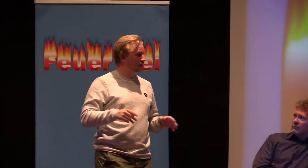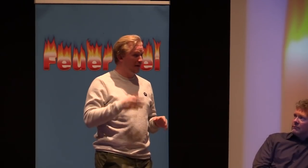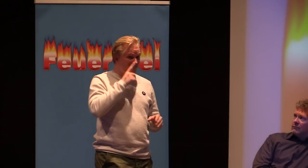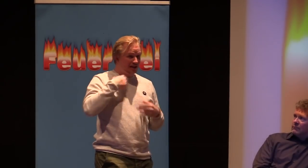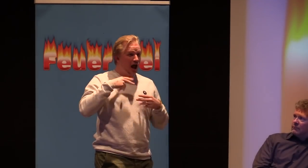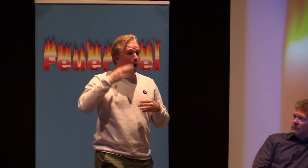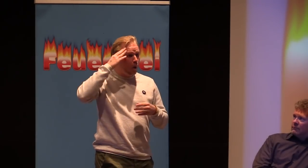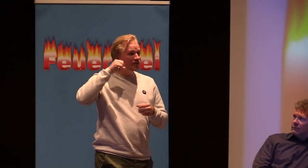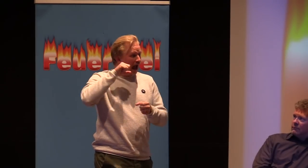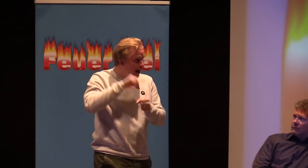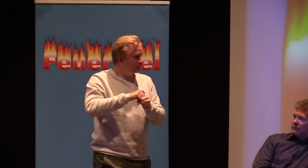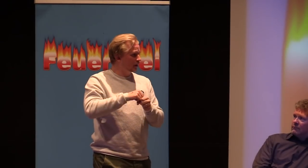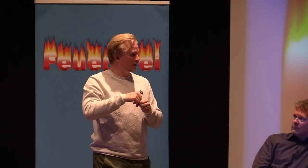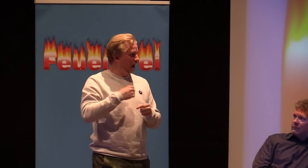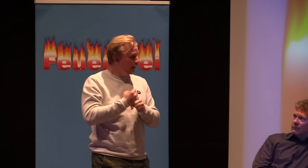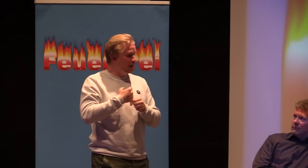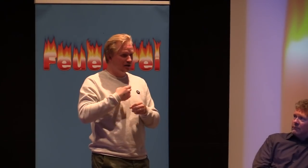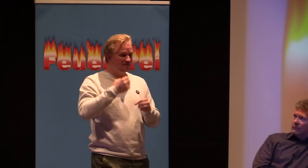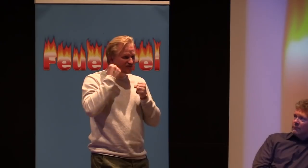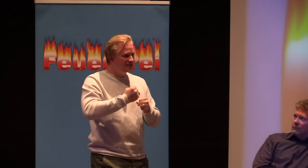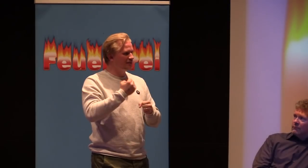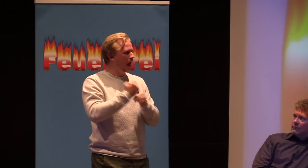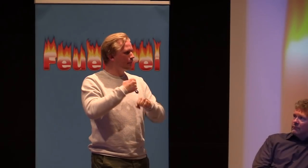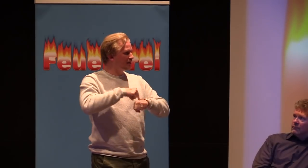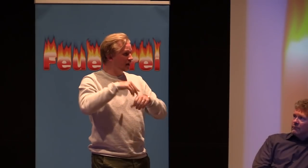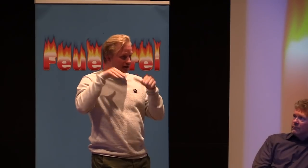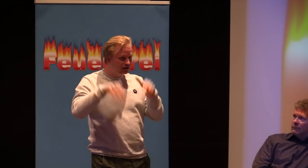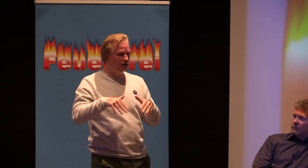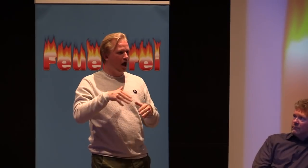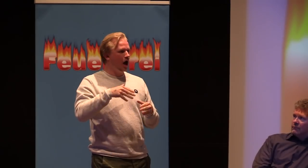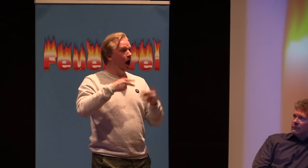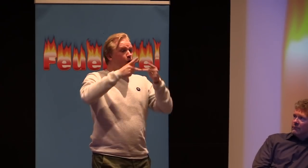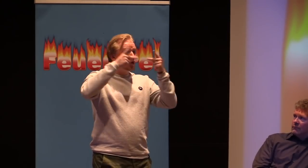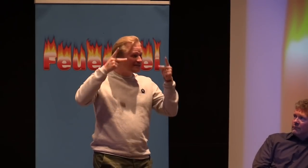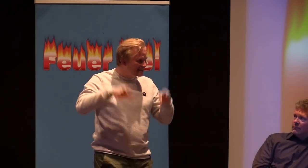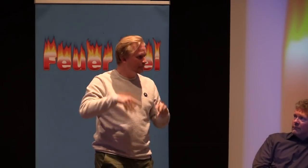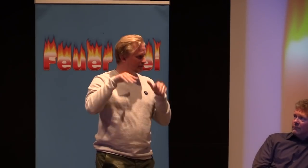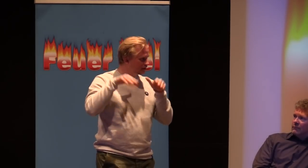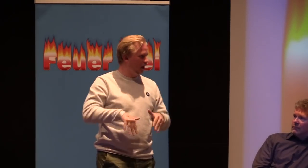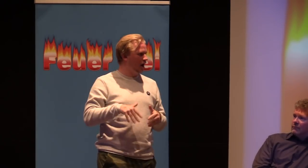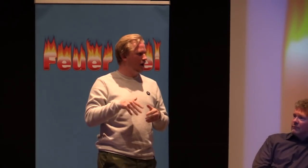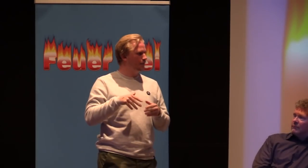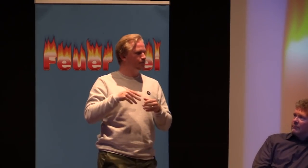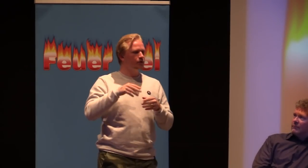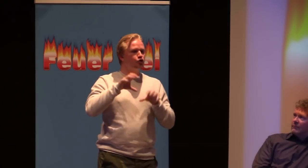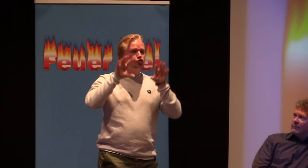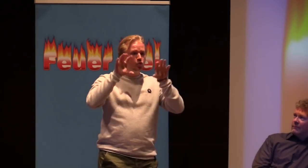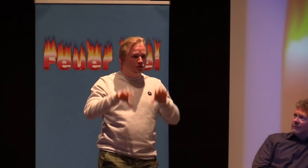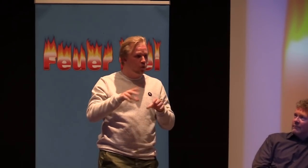machen, weil das ist ja meine Freizeit. Wenn es allerdings hauptamtlich gemacht wird, also wirklich Zeit eingeräumt wird, Konzepte da sind,